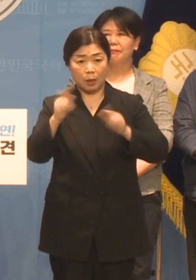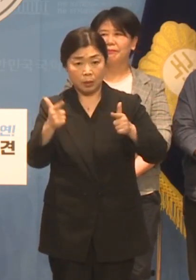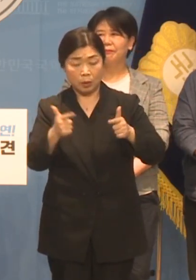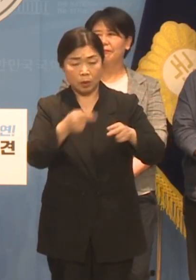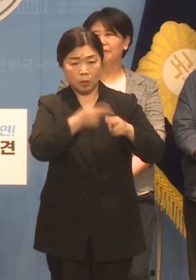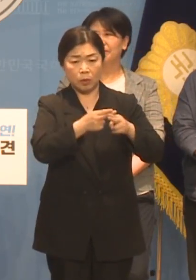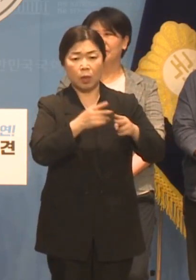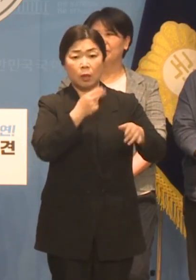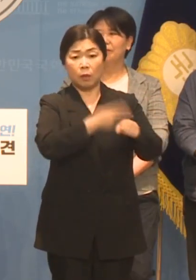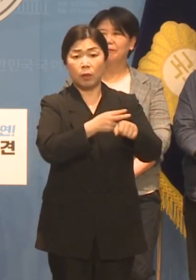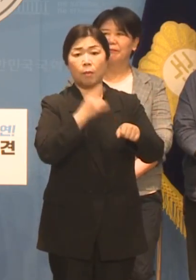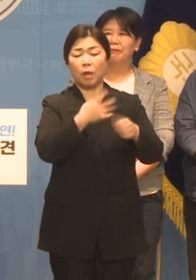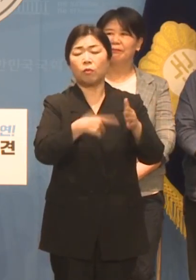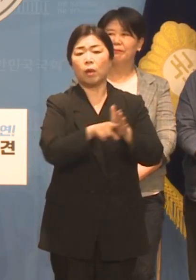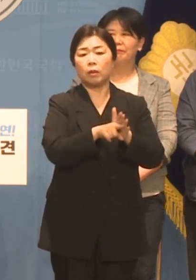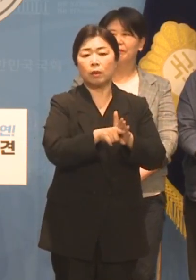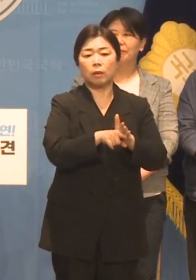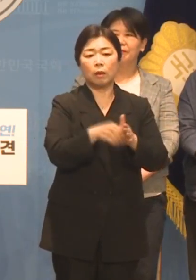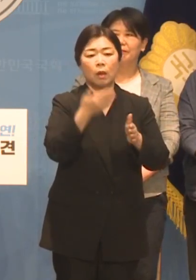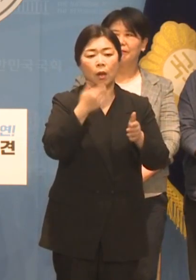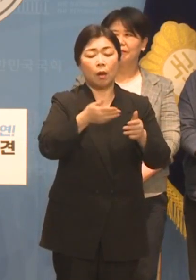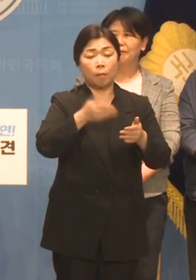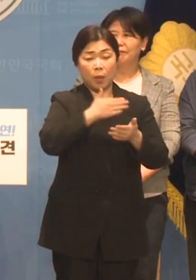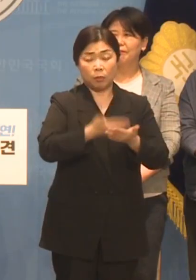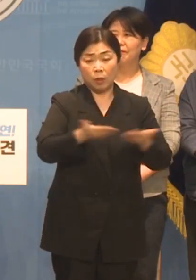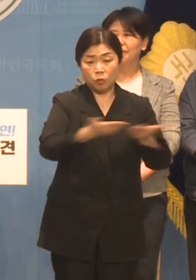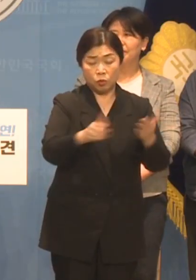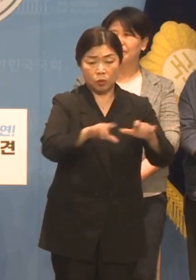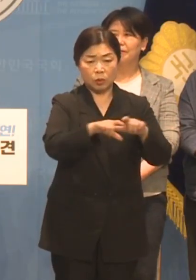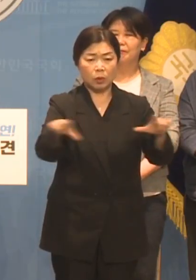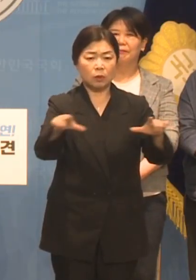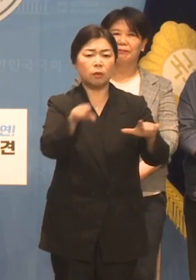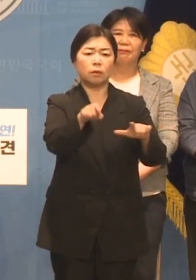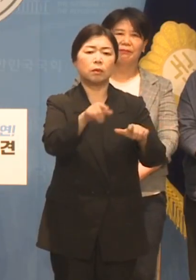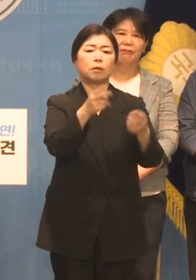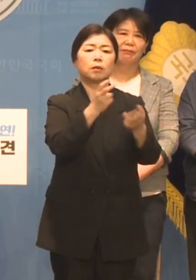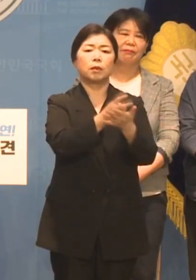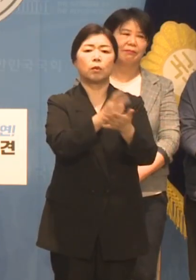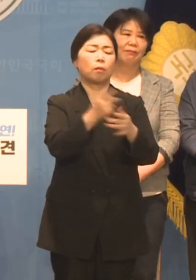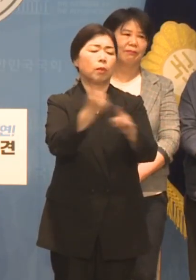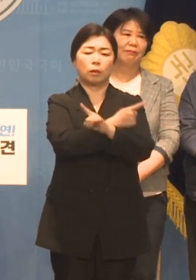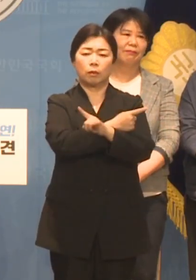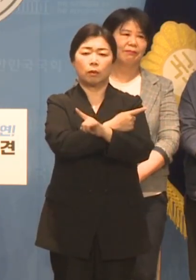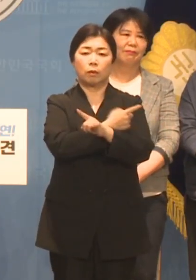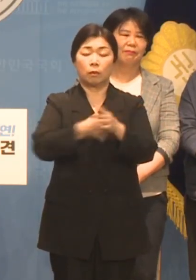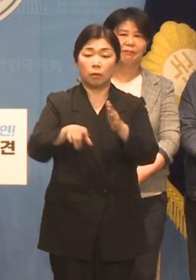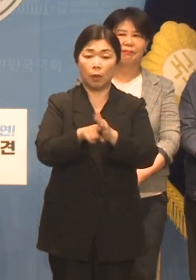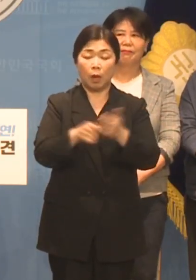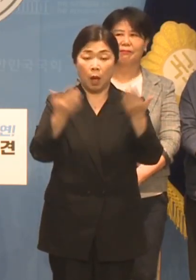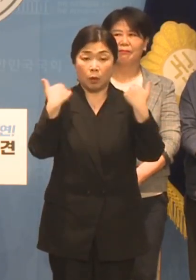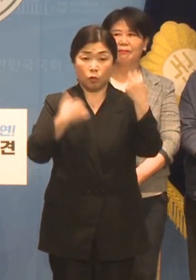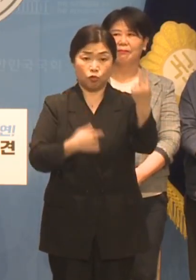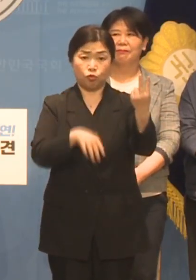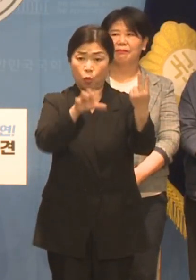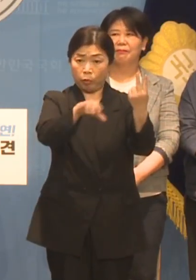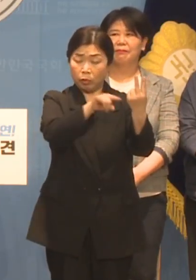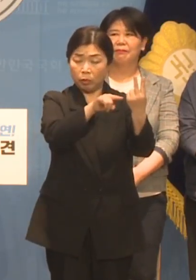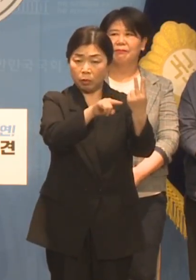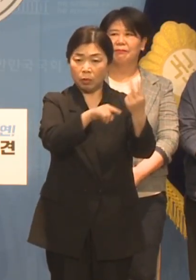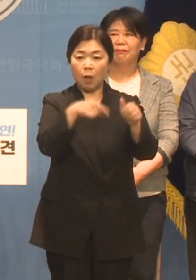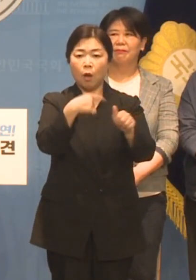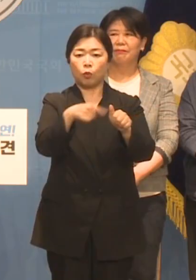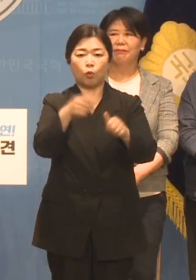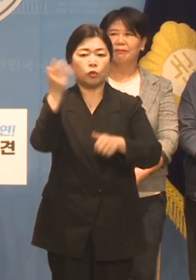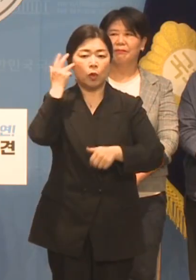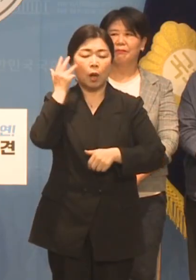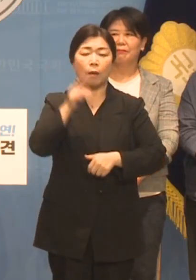위한 교직원 배식대를 없애는 잘못된 관행을 개선해 나가고 있습니다. 그런데 유독 두 학교는 교육 철학이라는 말도